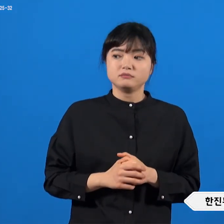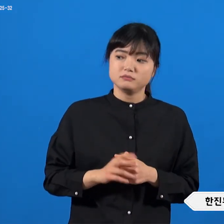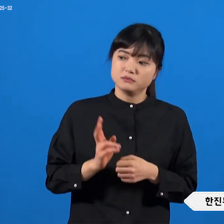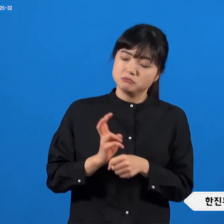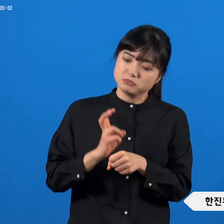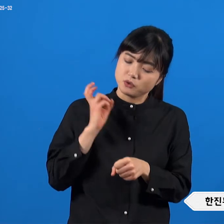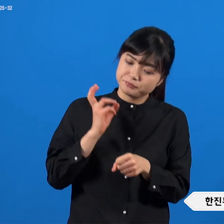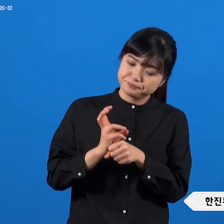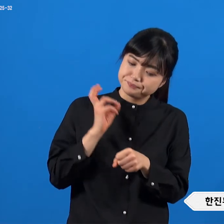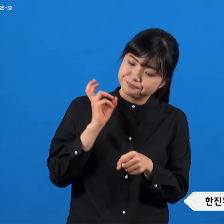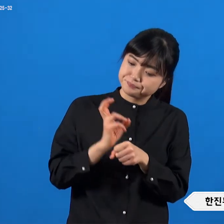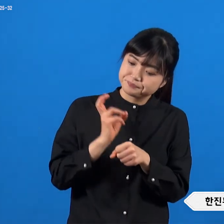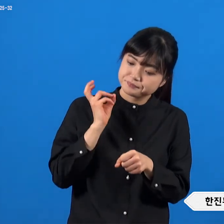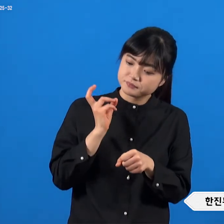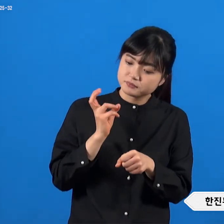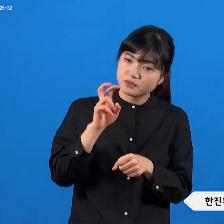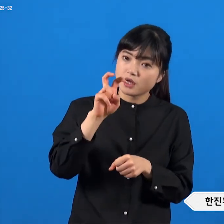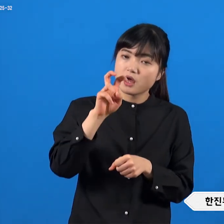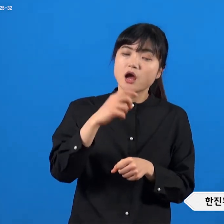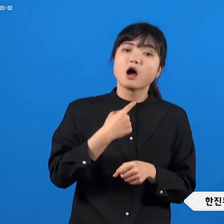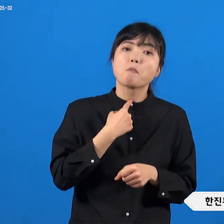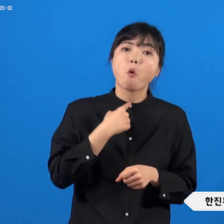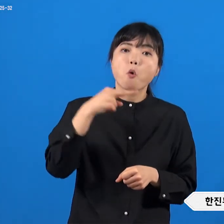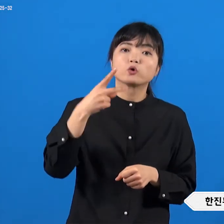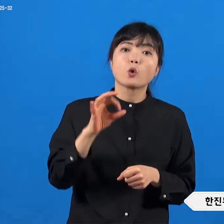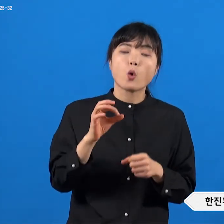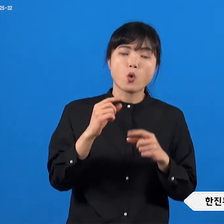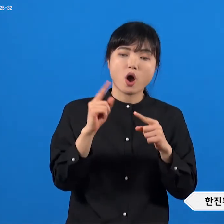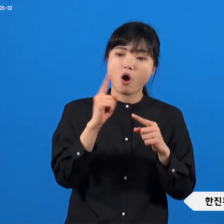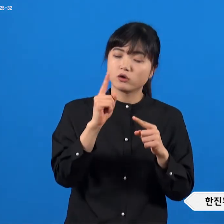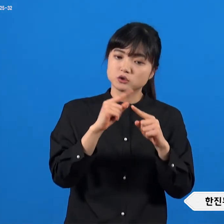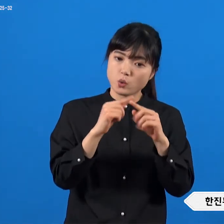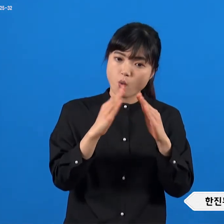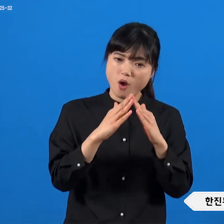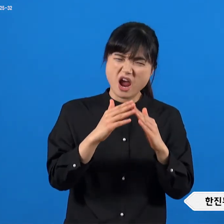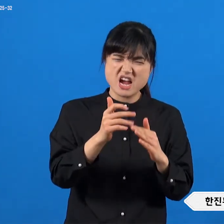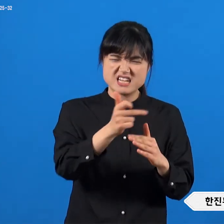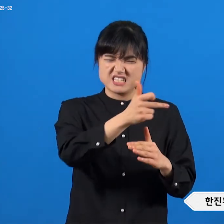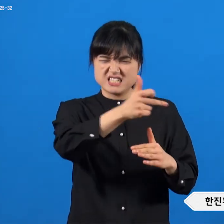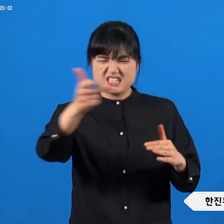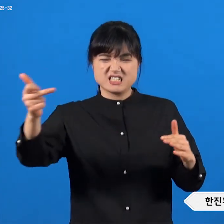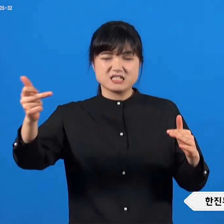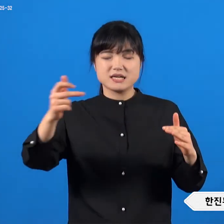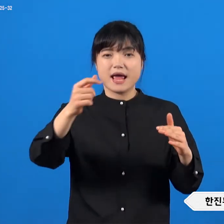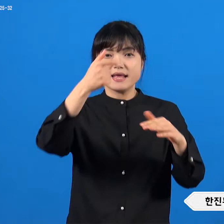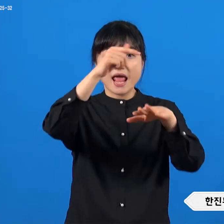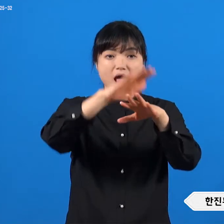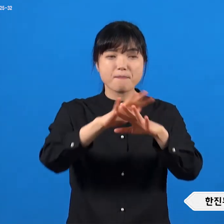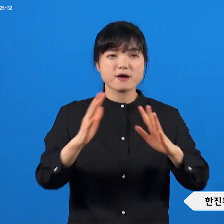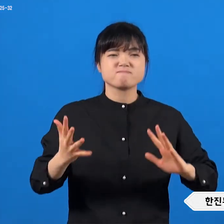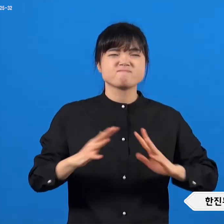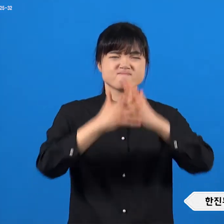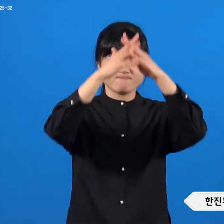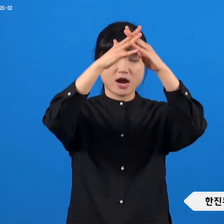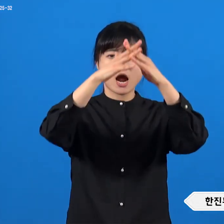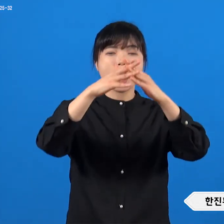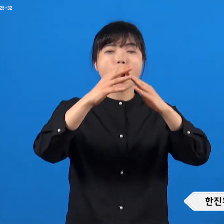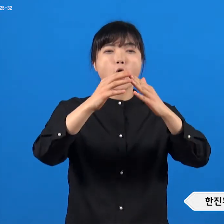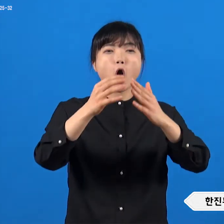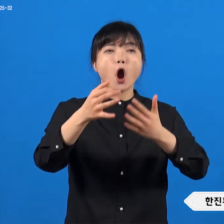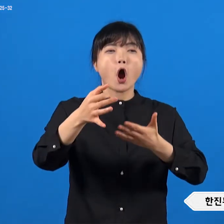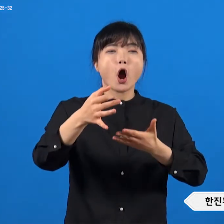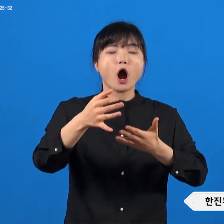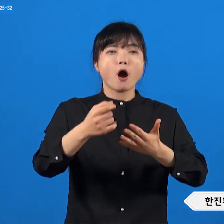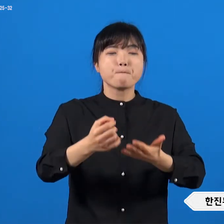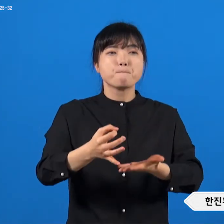20여 년도 더 됐는데 목동에 있는 어떤 교회가 예배당을 크게 새로 짓고는 이제 봉헌